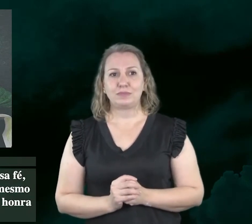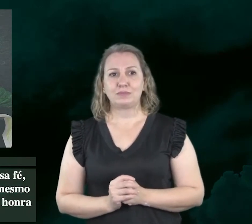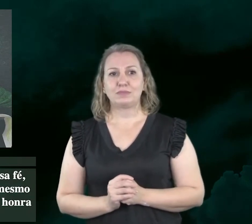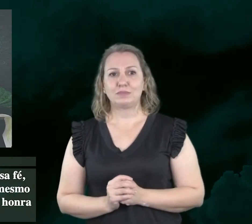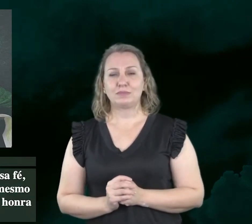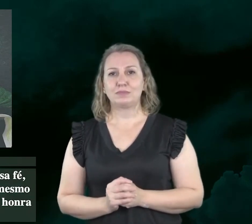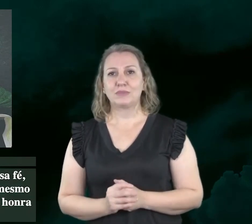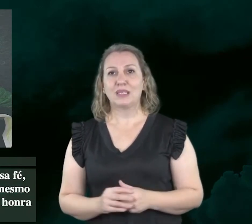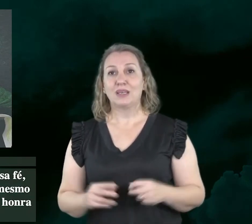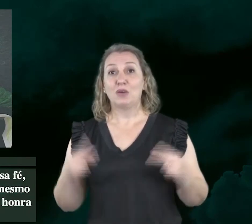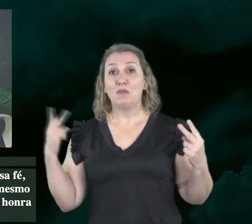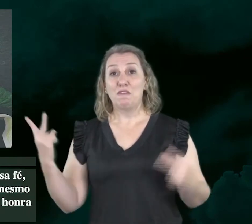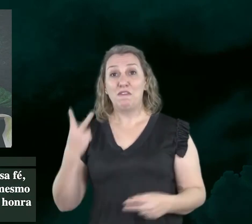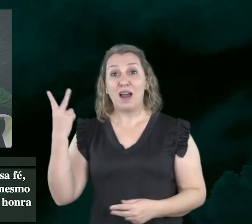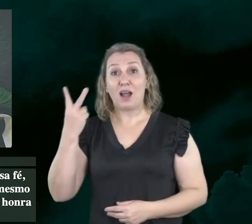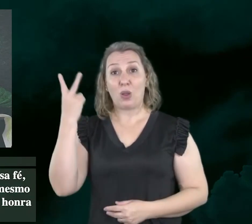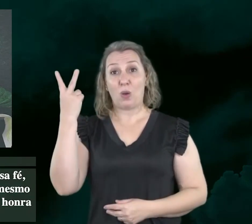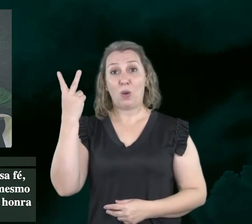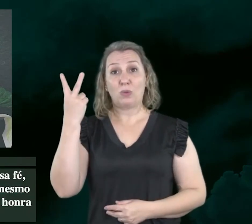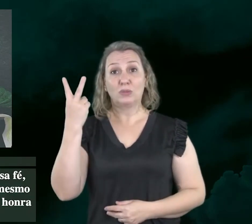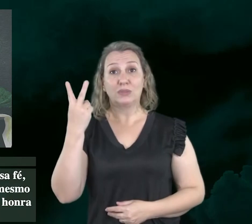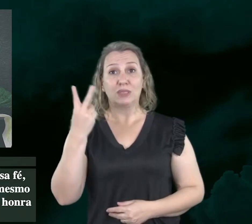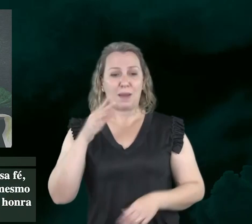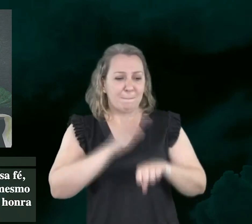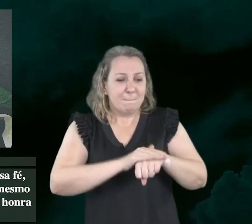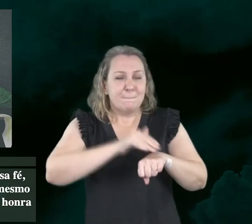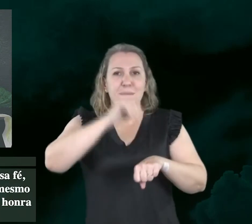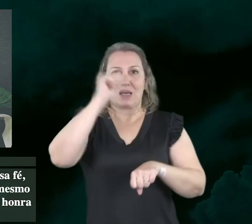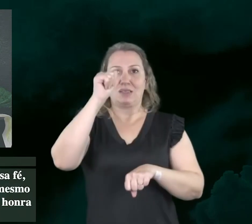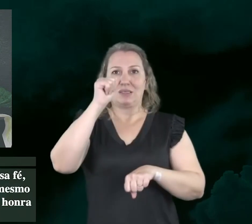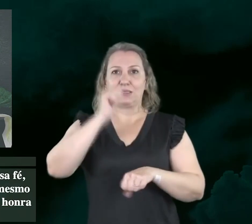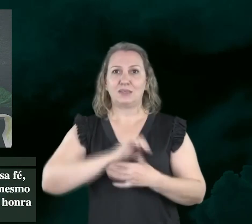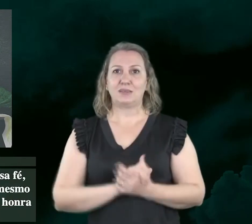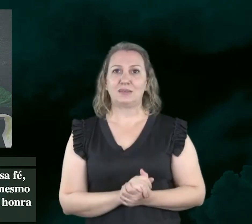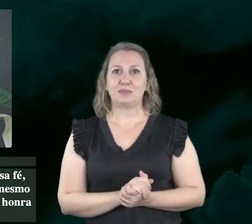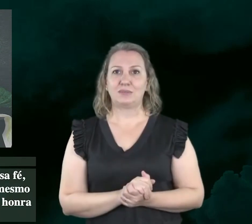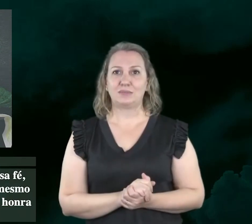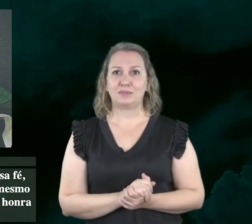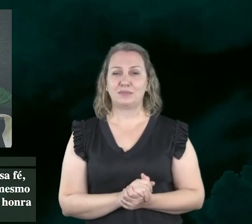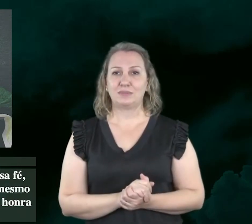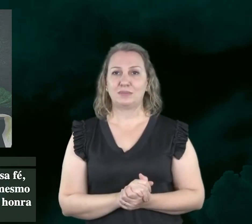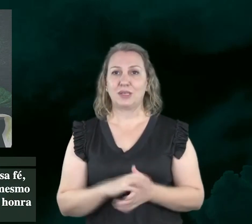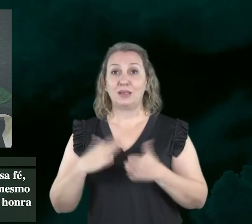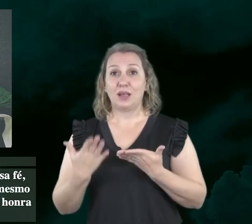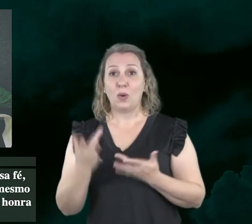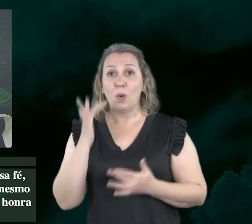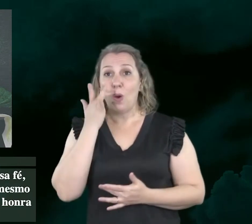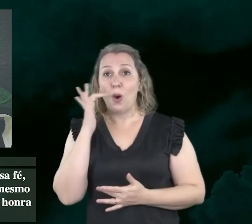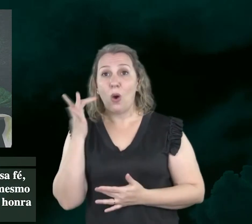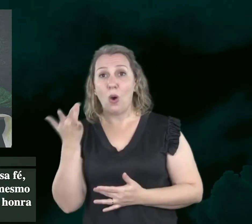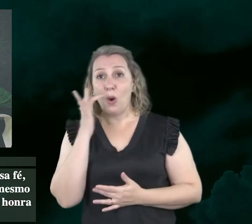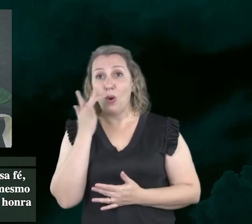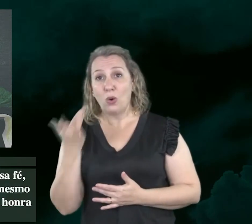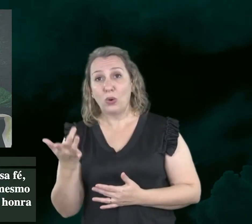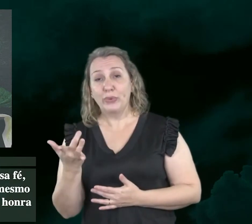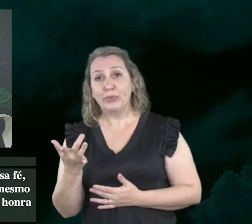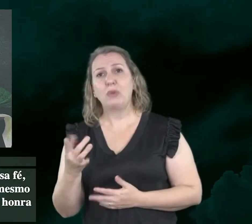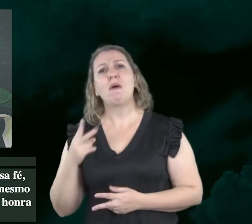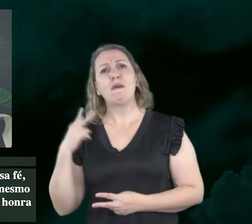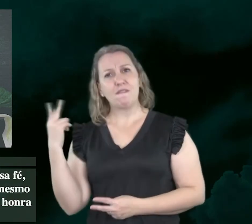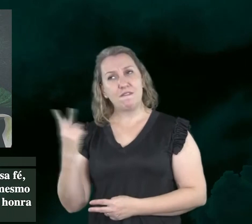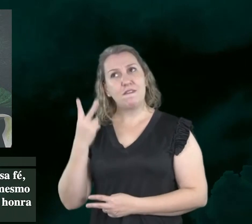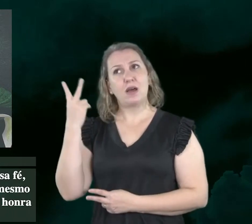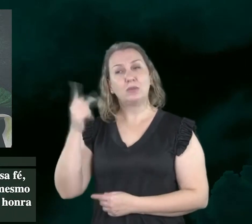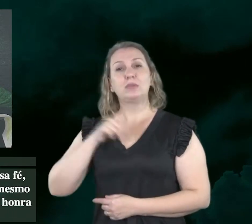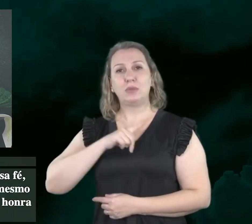ganhar pureza? Irmãos, é através do refinamento, refino pelo ouro, pelo fogo. E que é